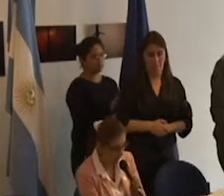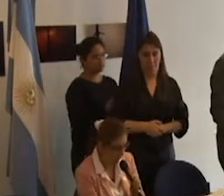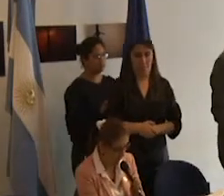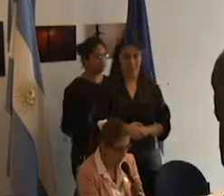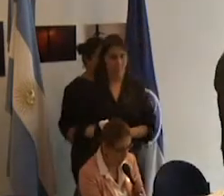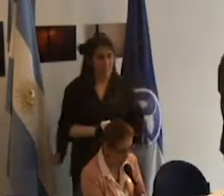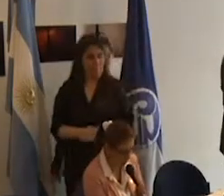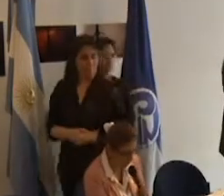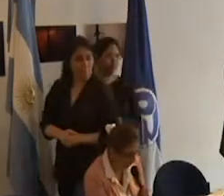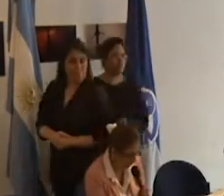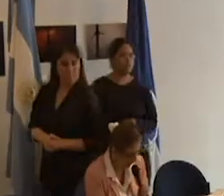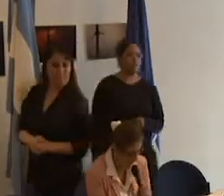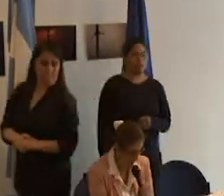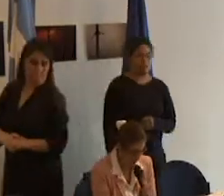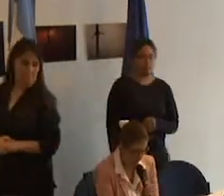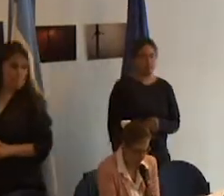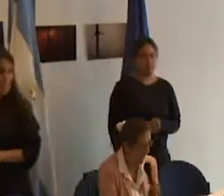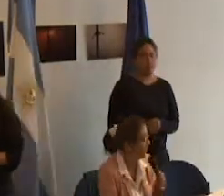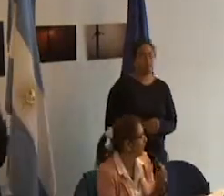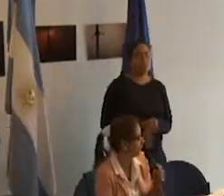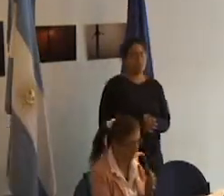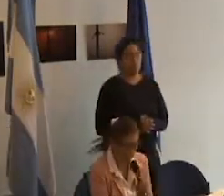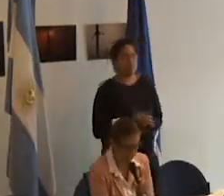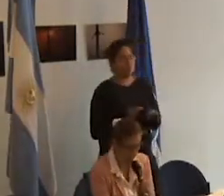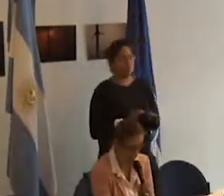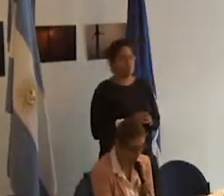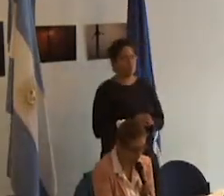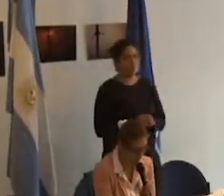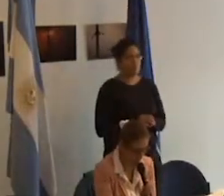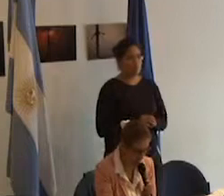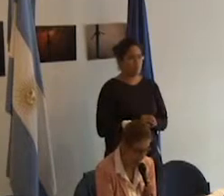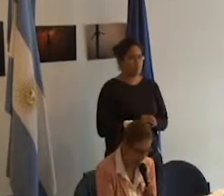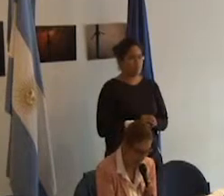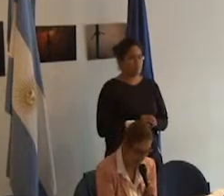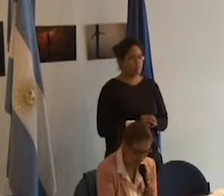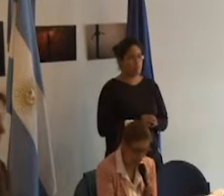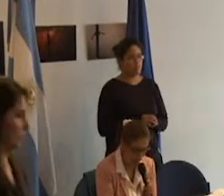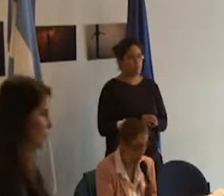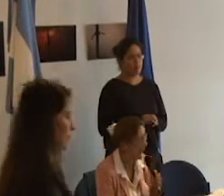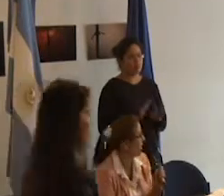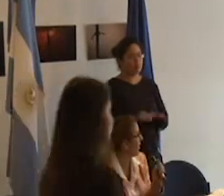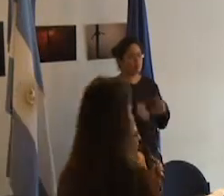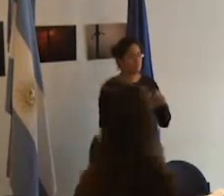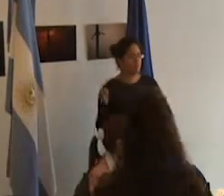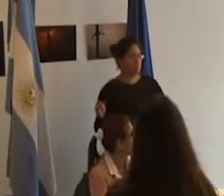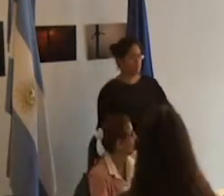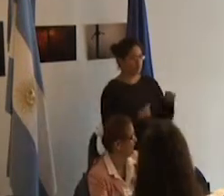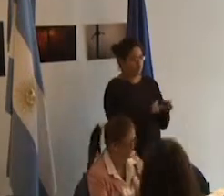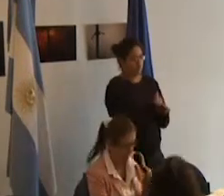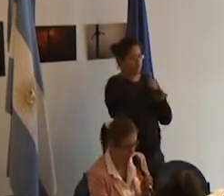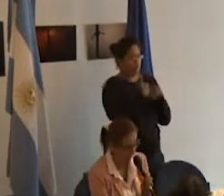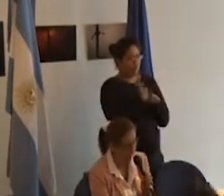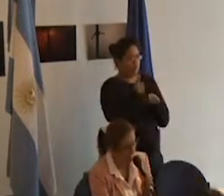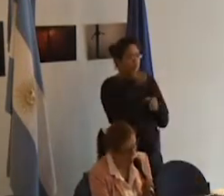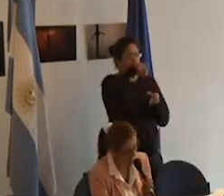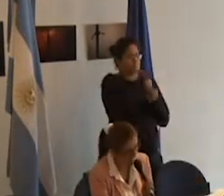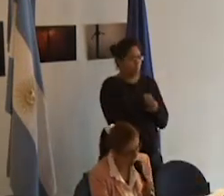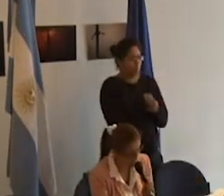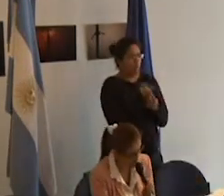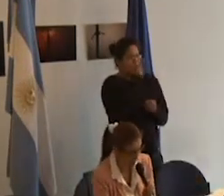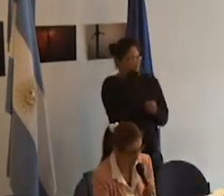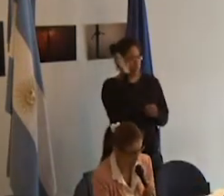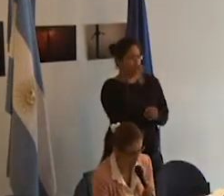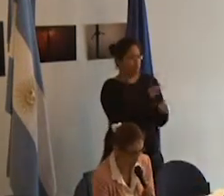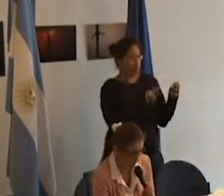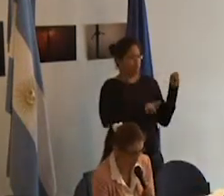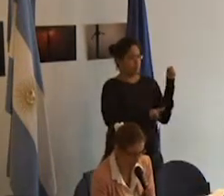¿Cómo hablar de una educación otra en una escuela que aún se instaura en las lógicas de la modernidad? Y